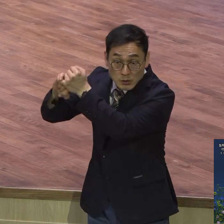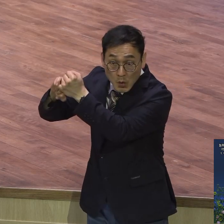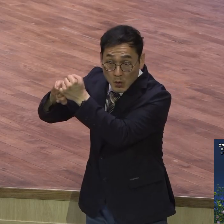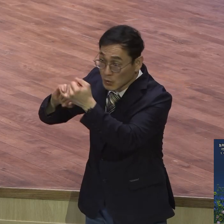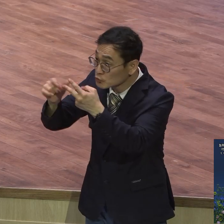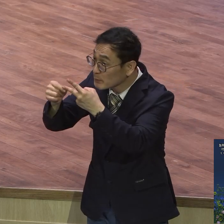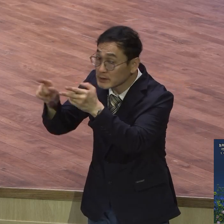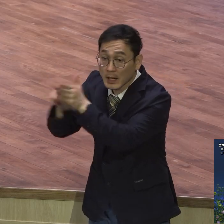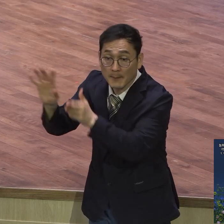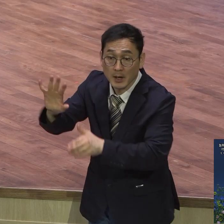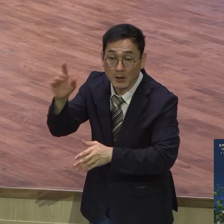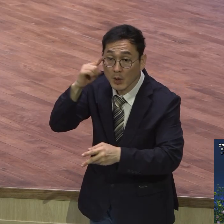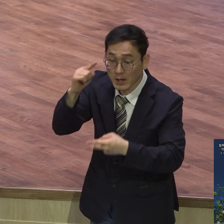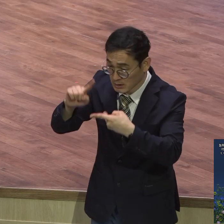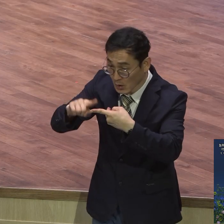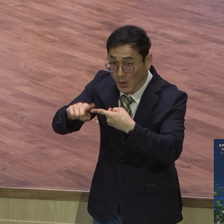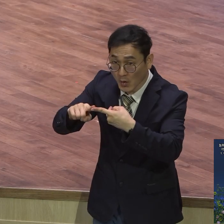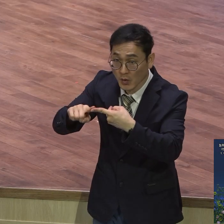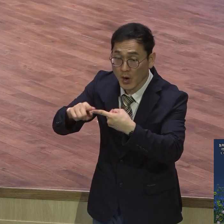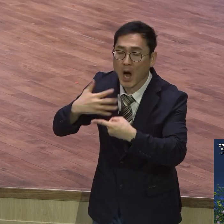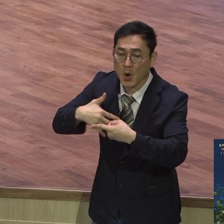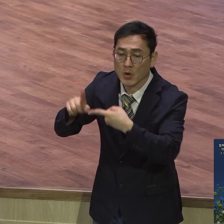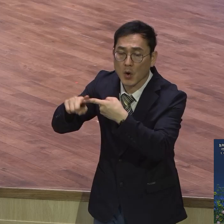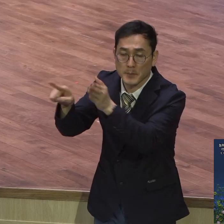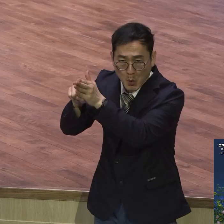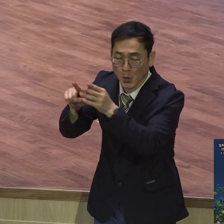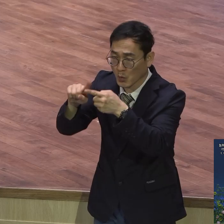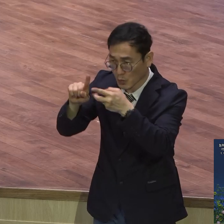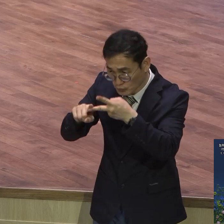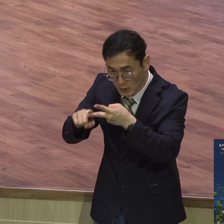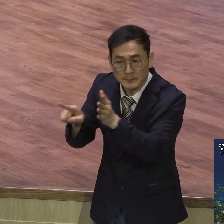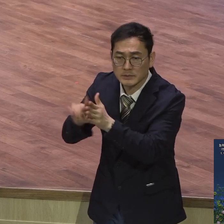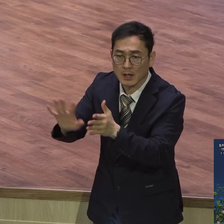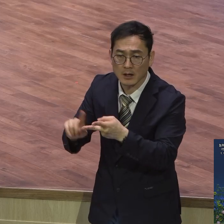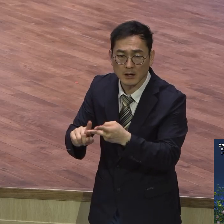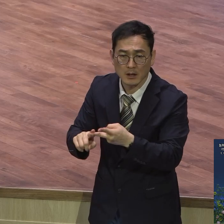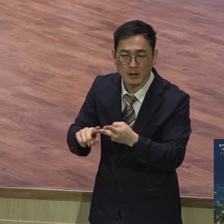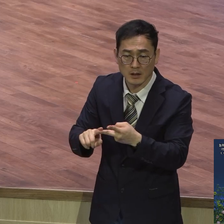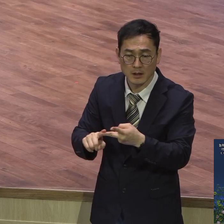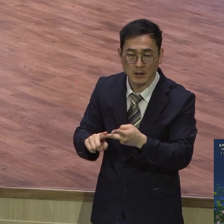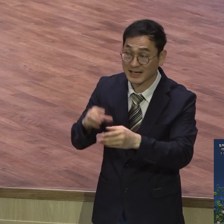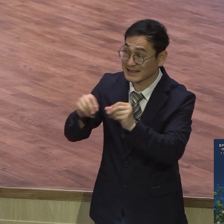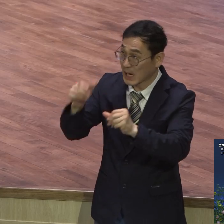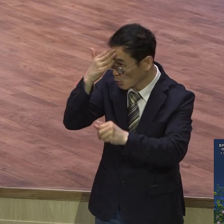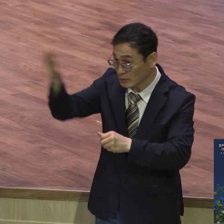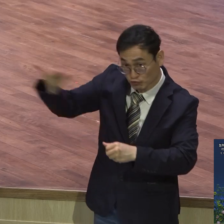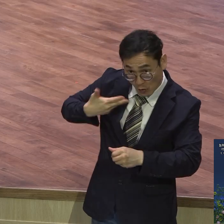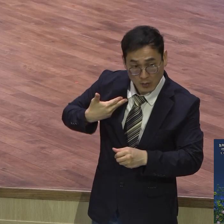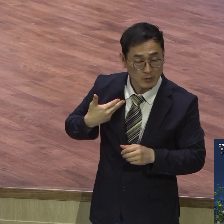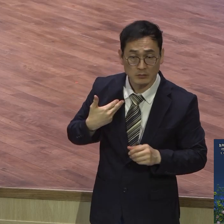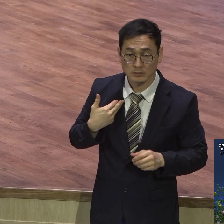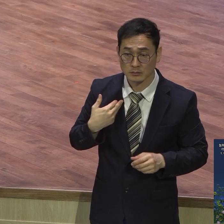그 가난한 땅을 적과 꿀이 흐르는 땅 그거는 기억하고 내가 내게 그 땅을 주겠다. 그건 기억을 안해요.